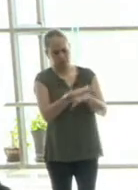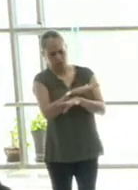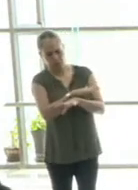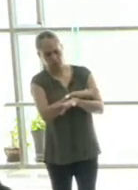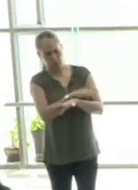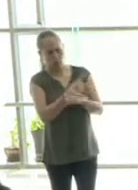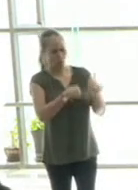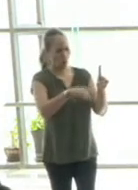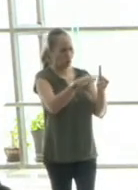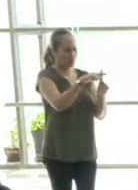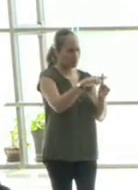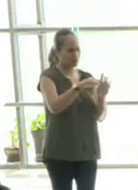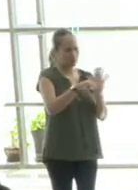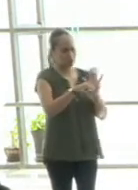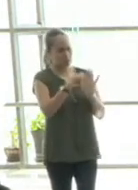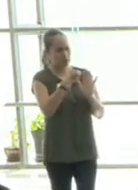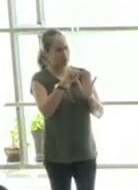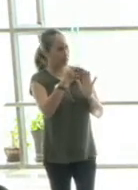Impacto